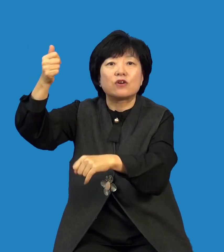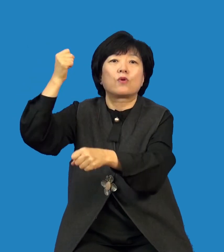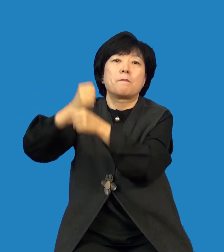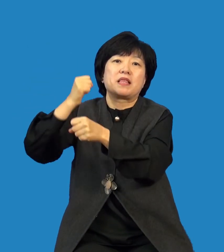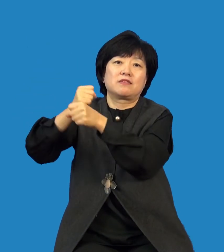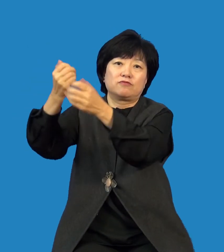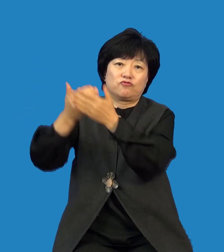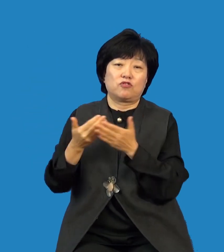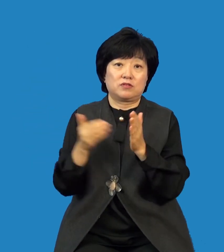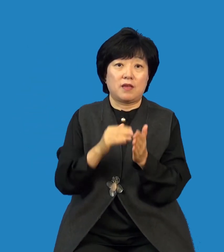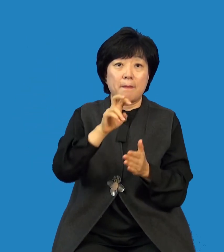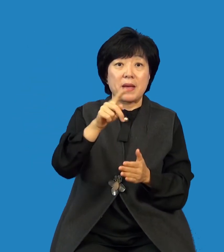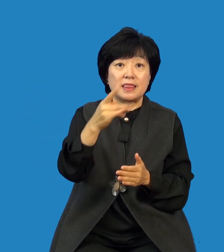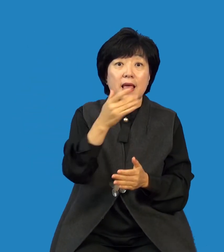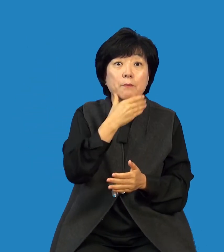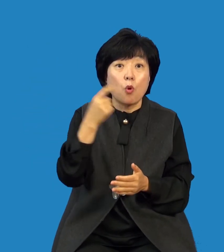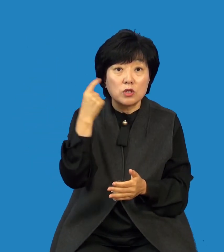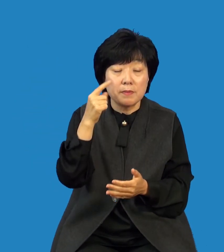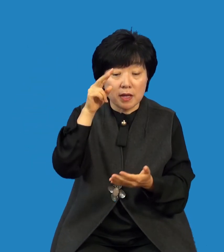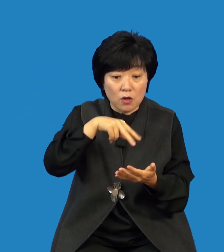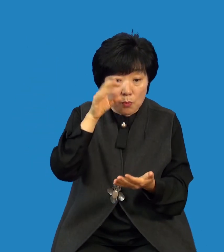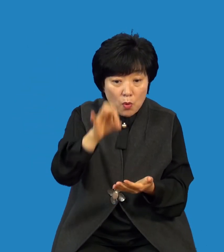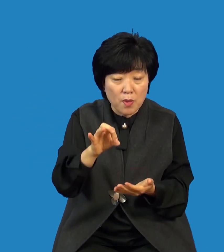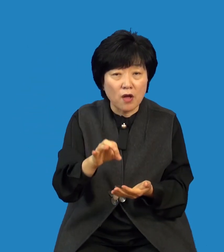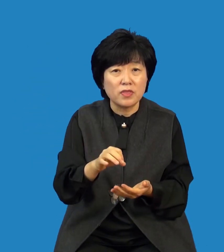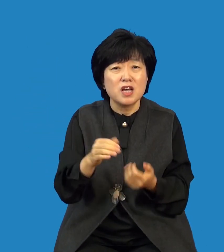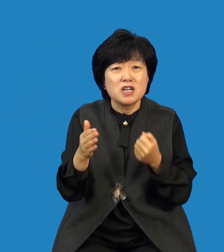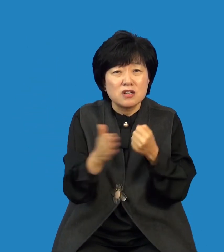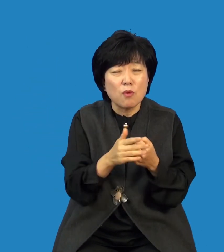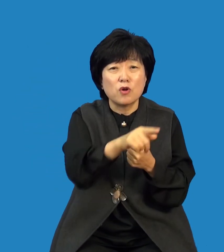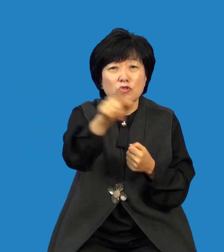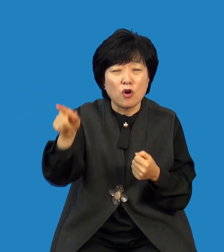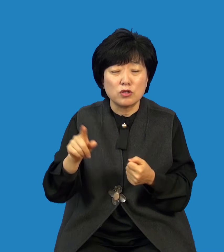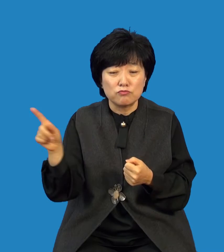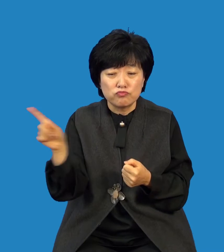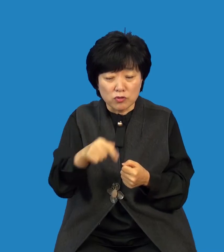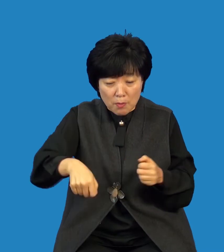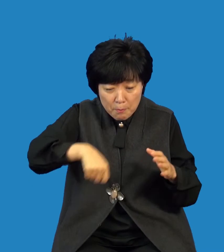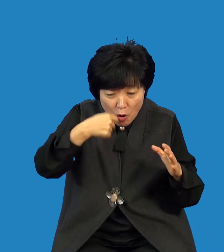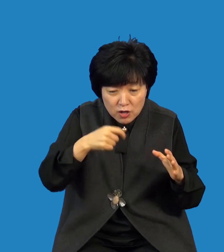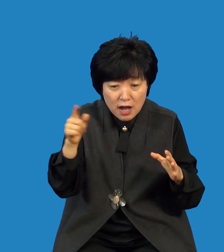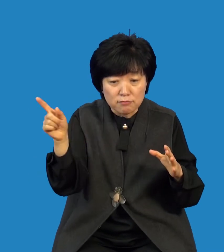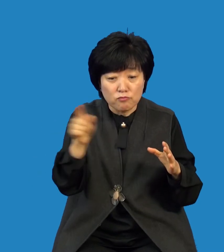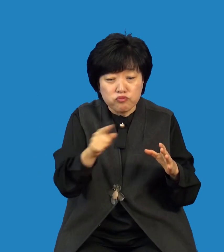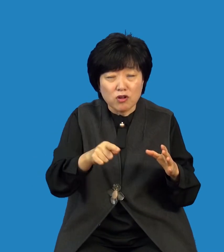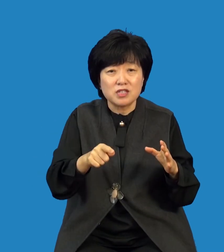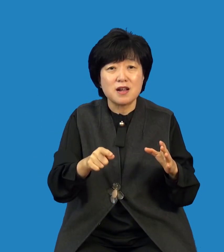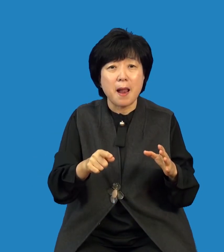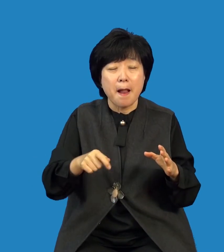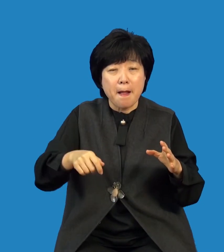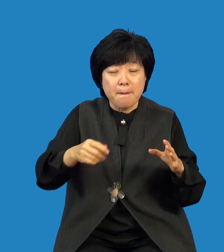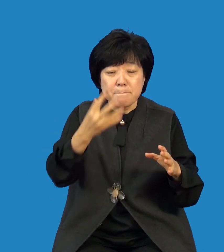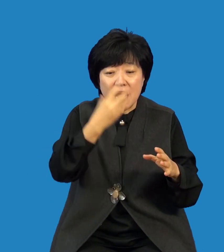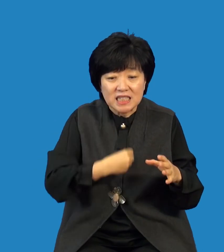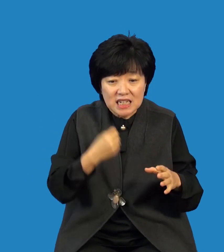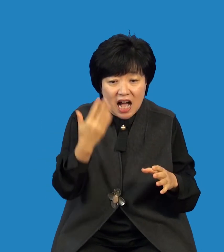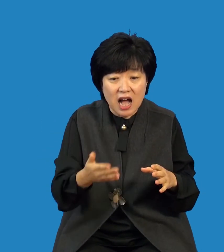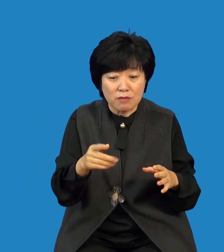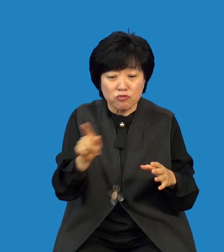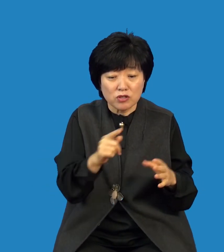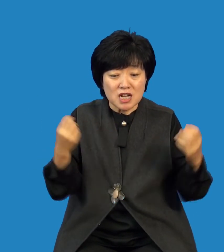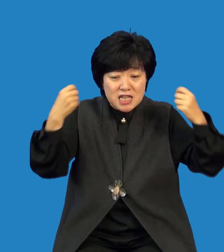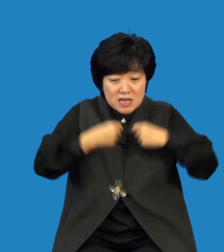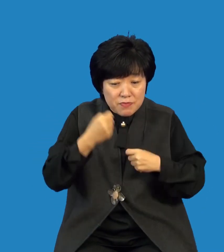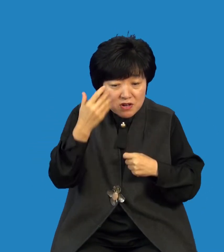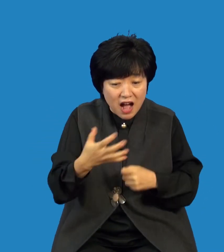말씀입니다. 그러므로 염려하여 이르기를 무엇을 먹을까, 무엇을 마실까, 무엇을 입을까 하지 말라. 이는 다 이방인들이 구하는 것이라.